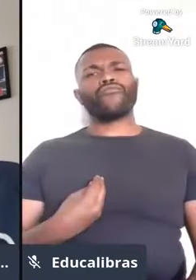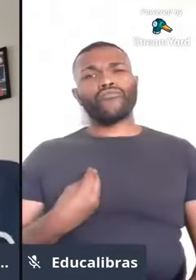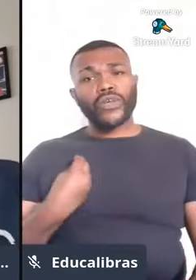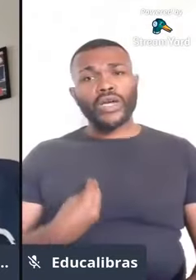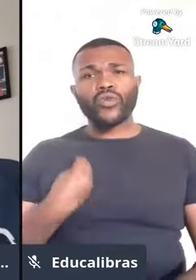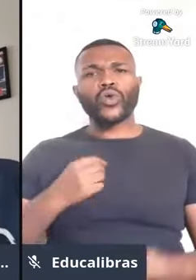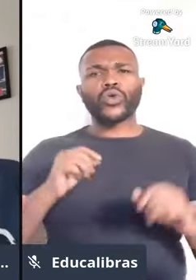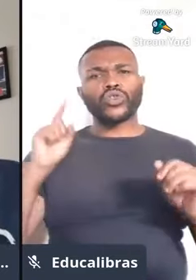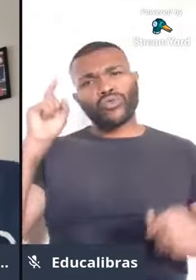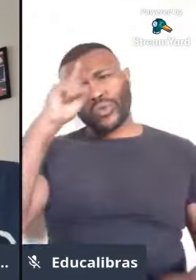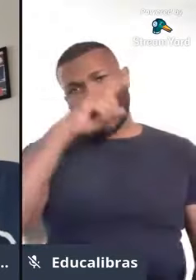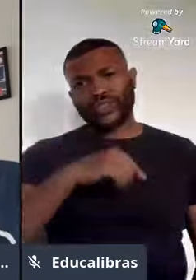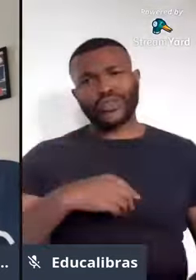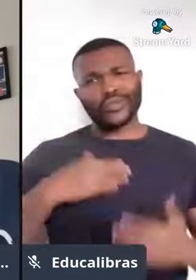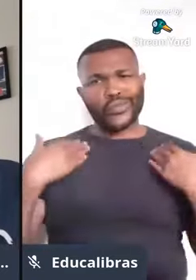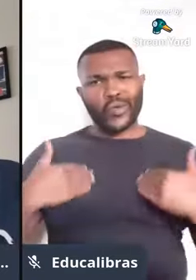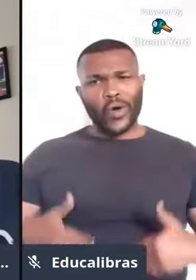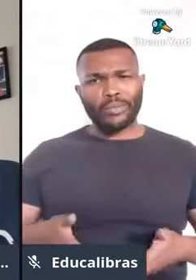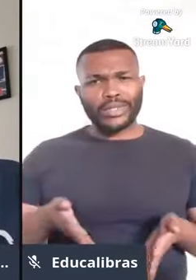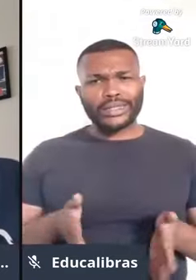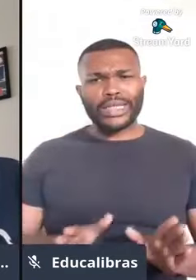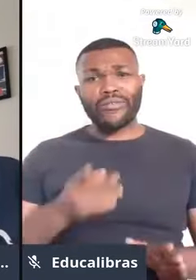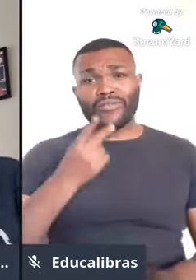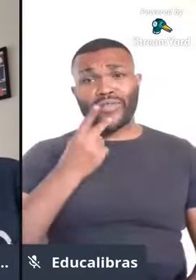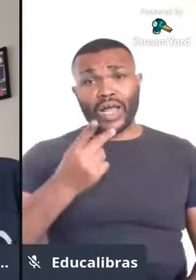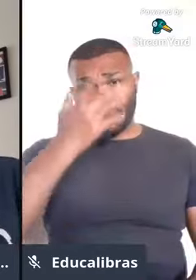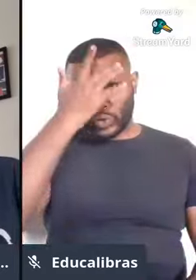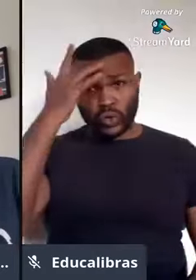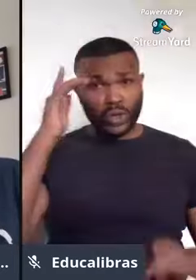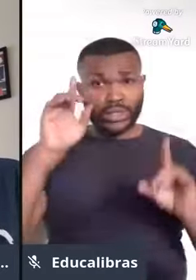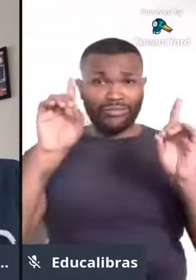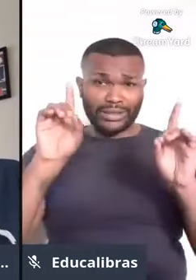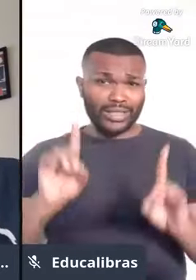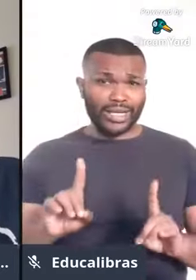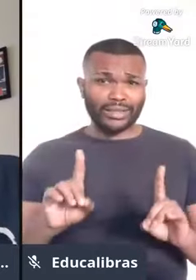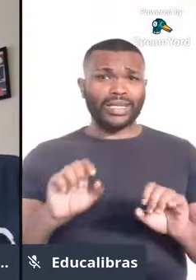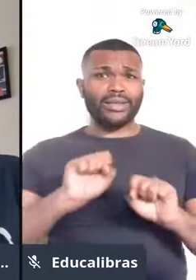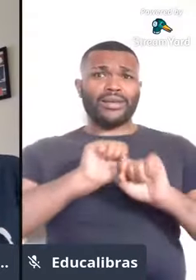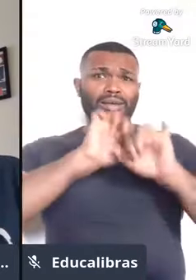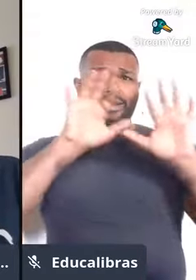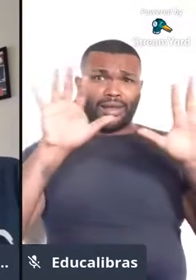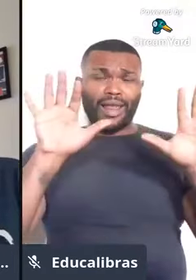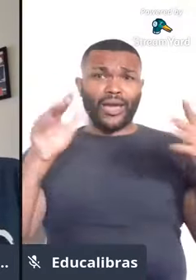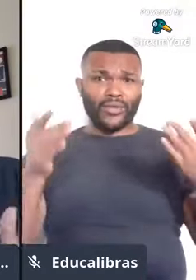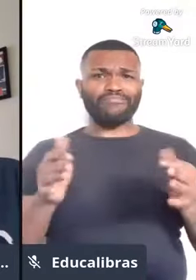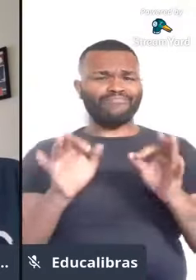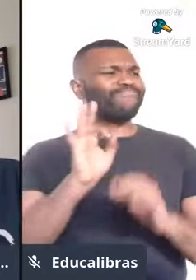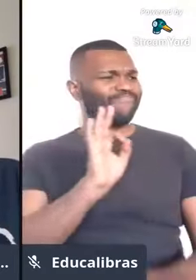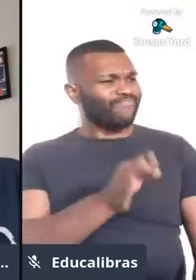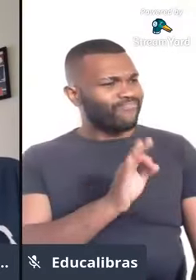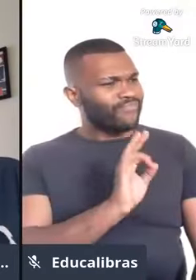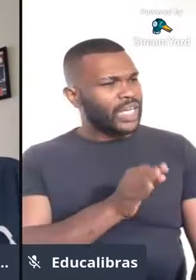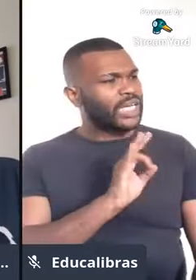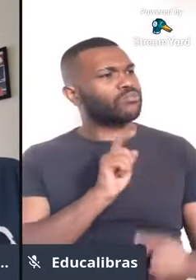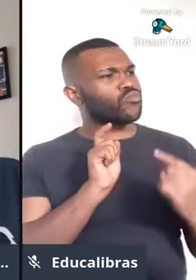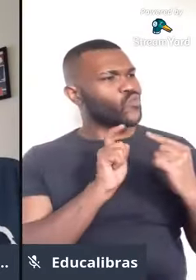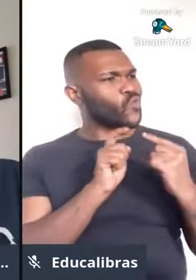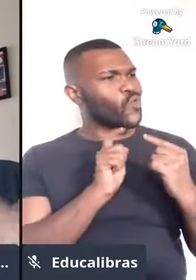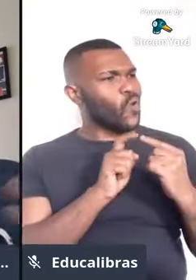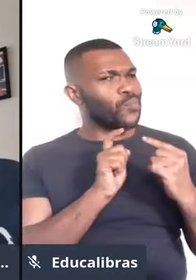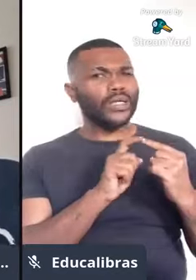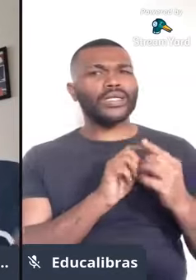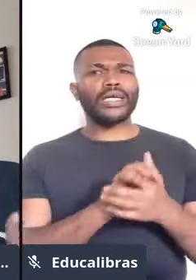nasci, falar que eu sou uma pessoa com deficiência, na verdade, foi bastante esclarecedor. Realmente, enfim, faz sentido.